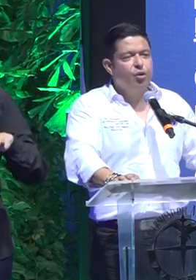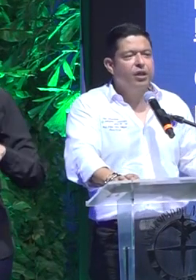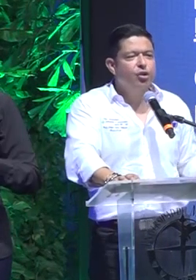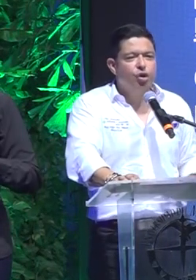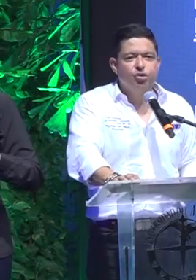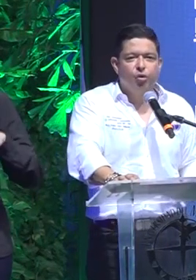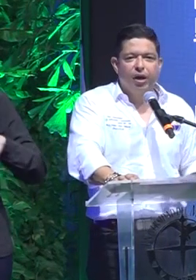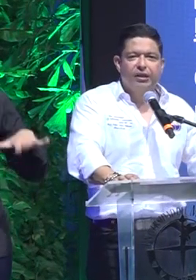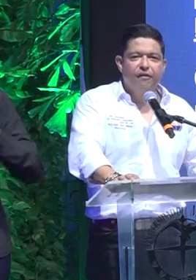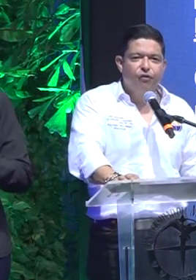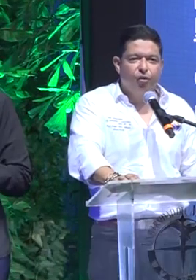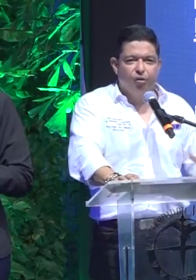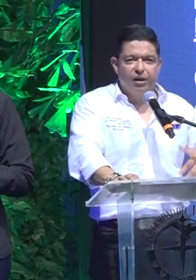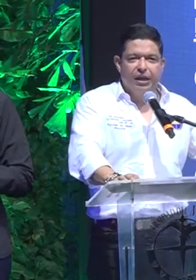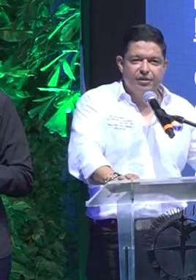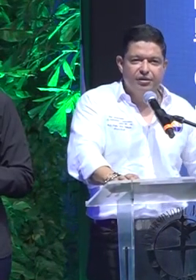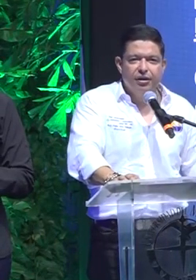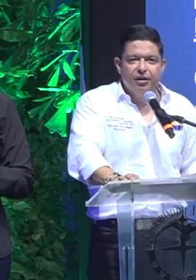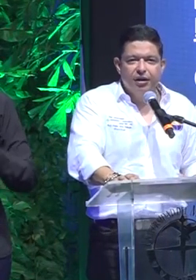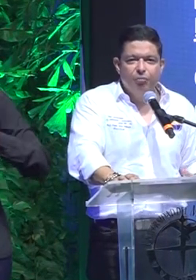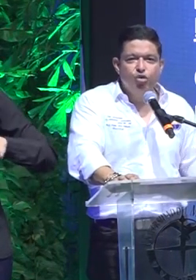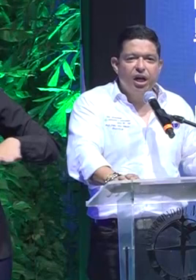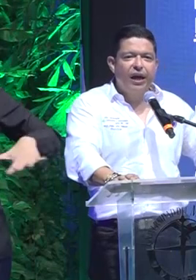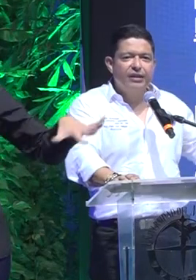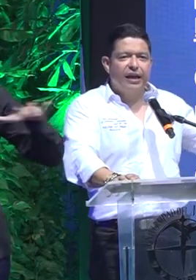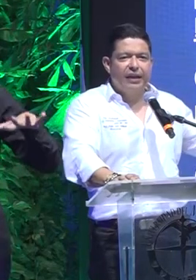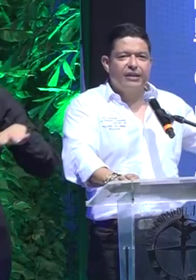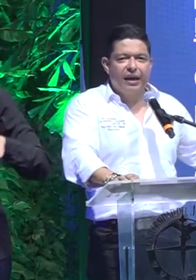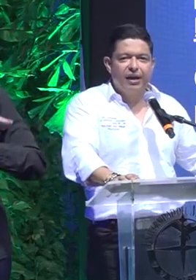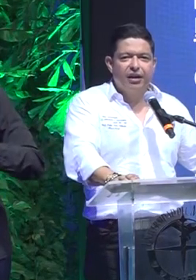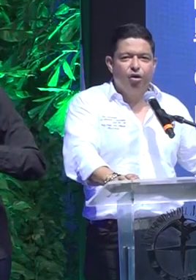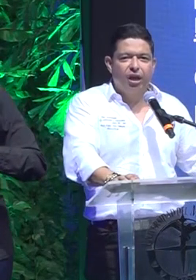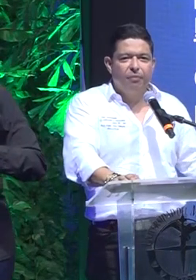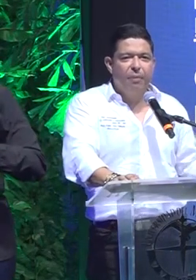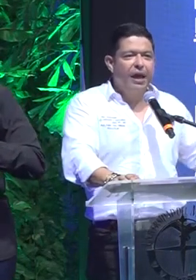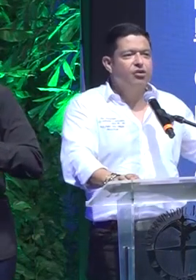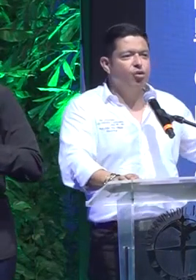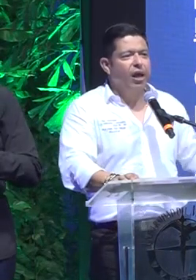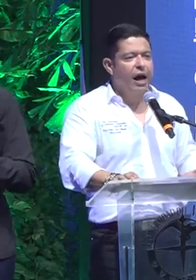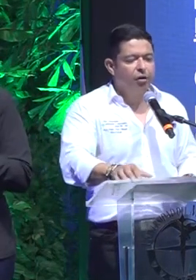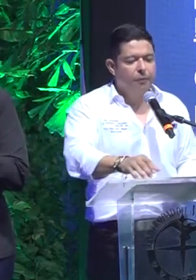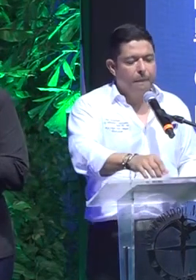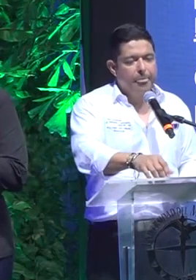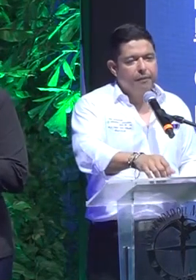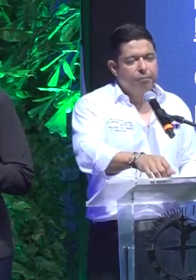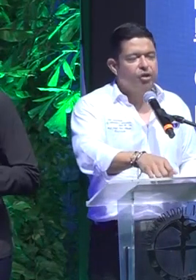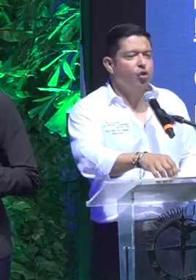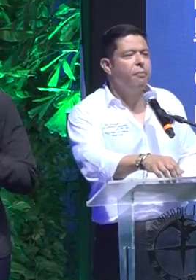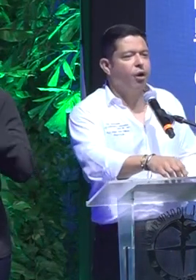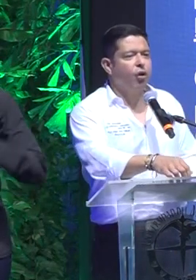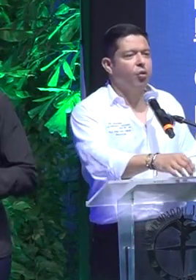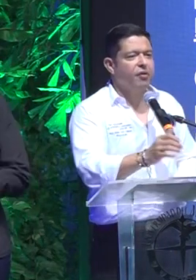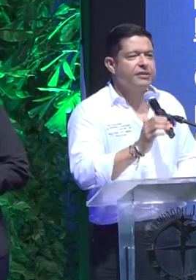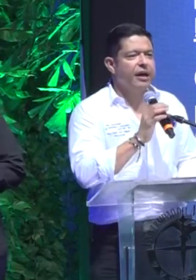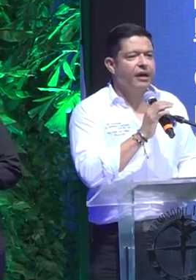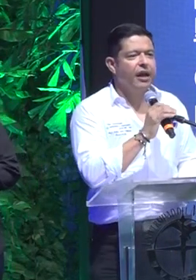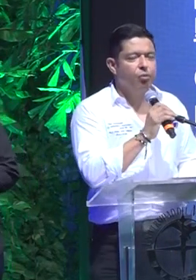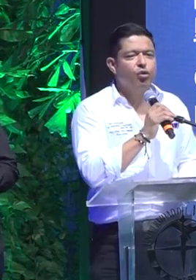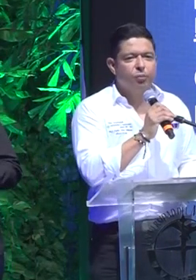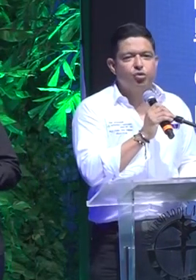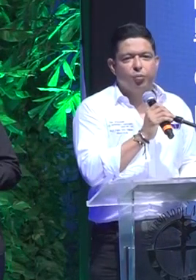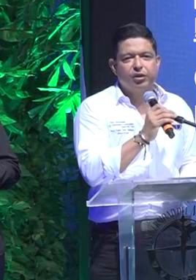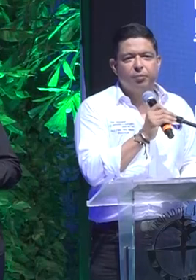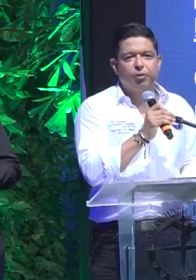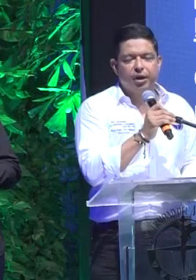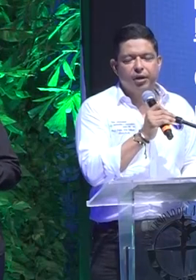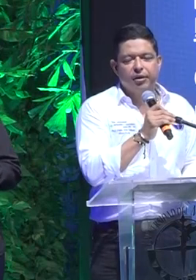ruta 128, con Stanford, con el TESH, y mucha gente que está ahí alrededor ve eso lejano, porque son las mejores universidades del